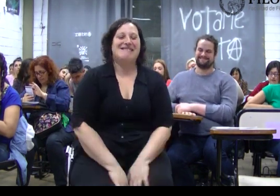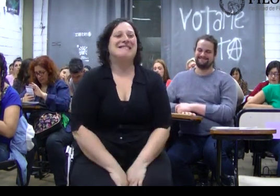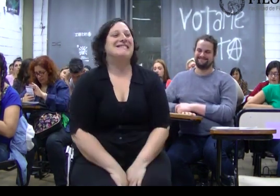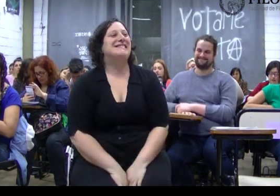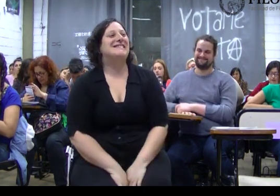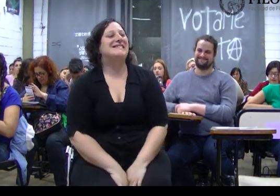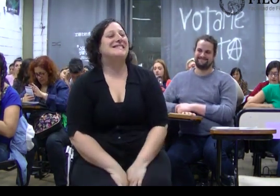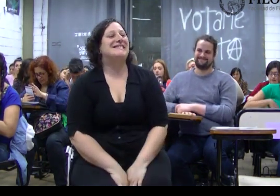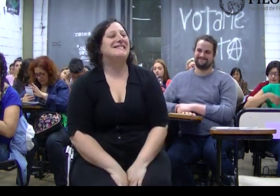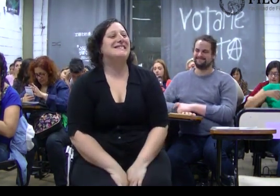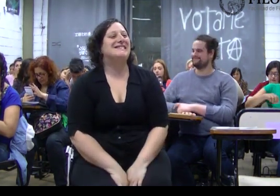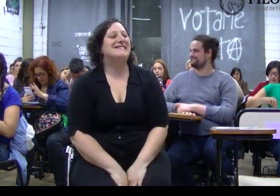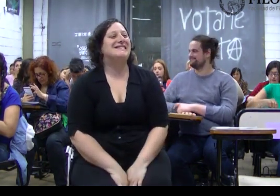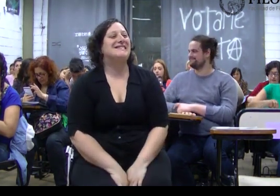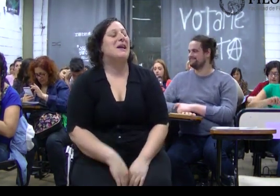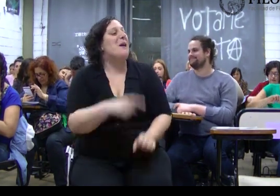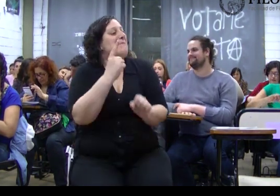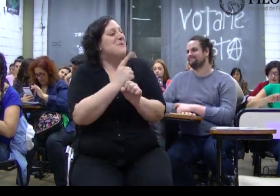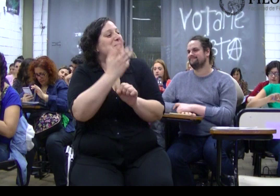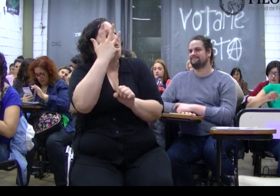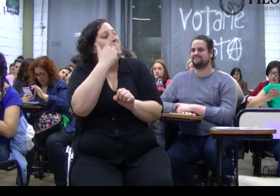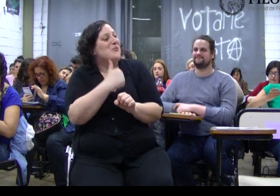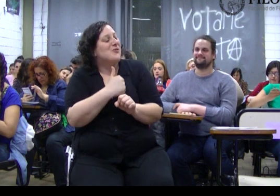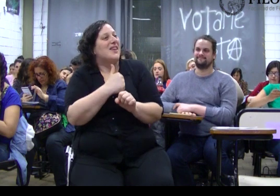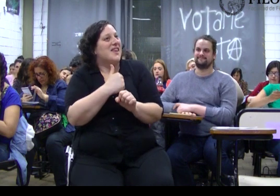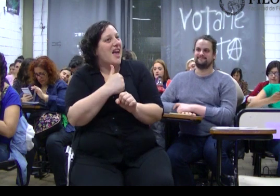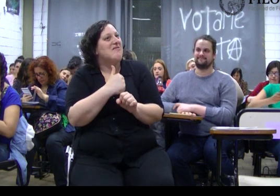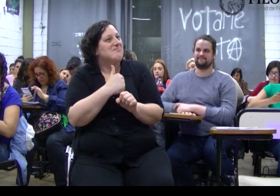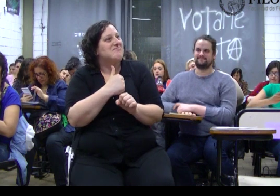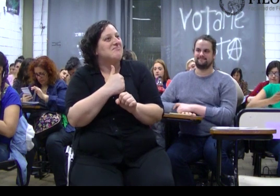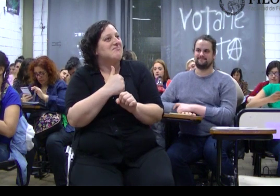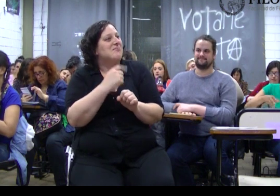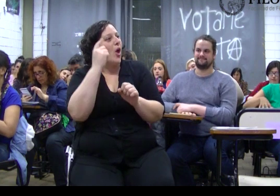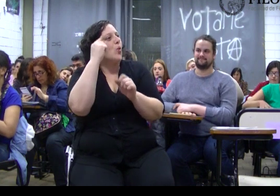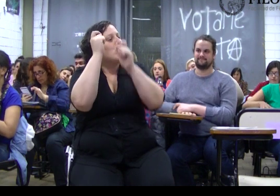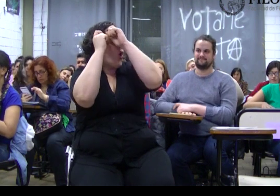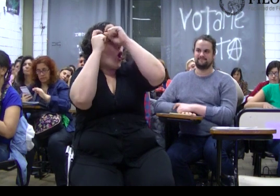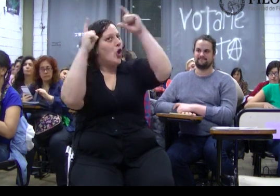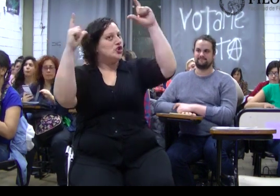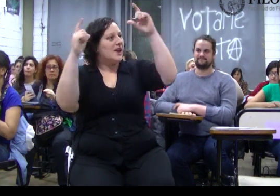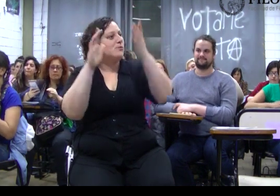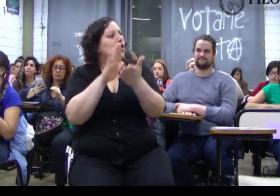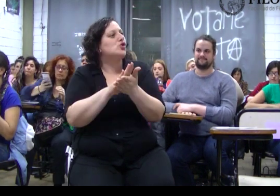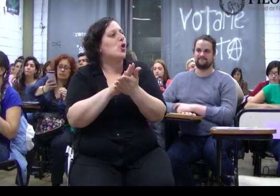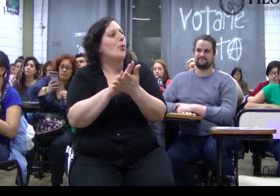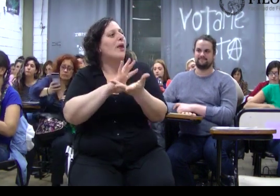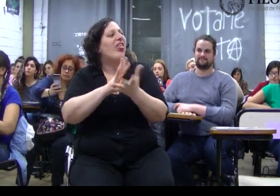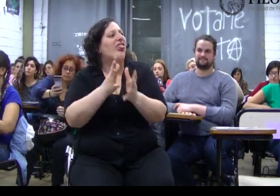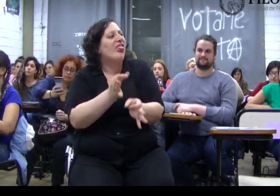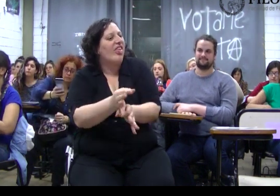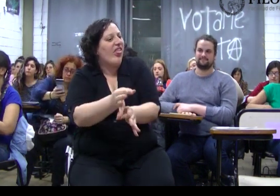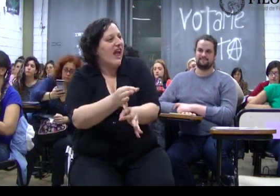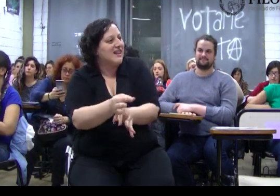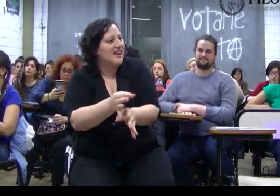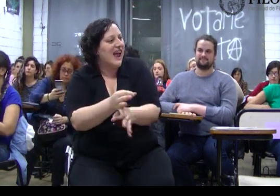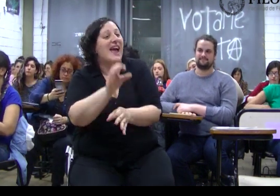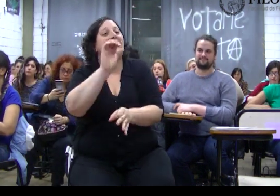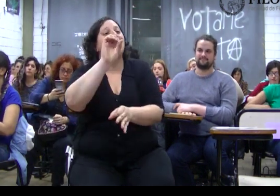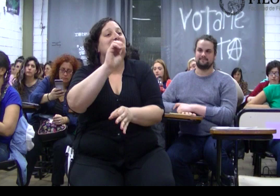En primer lugar, me gustaría retomar una lección de la didáctica que es muy útil para pensar la ESI, que es la de ser un oculto.